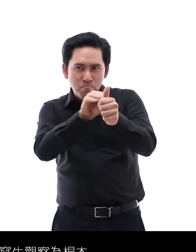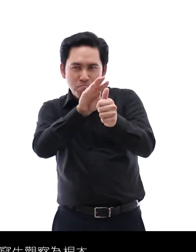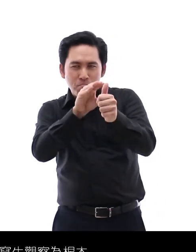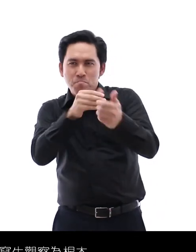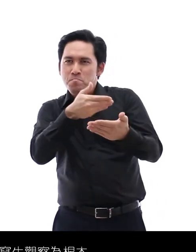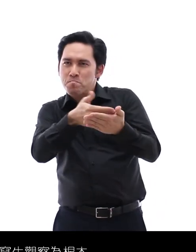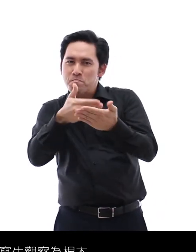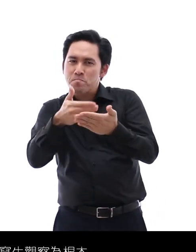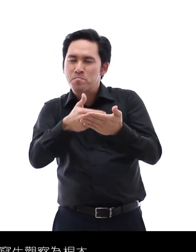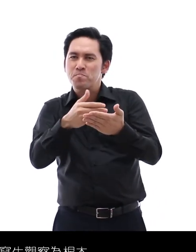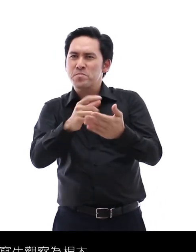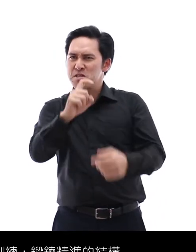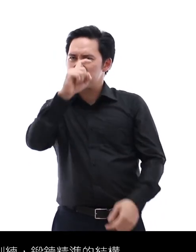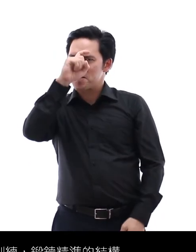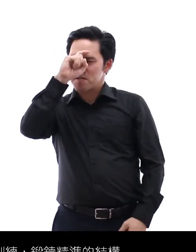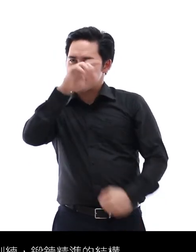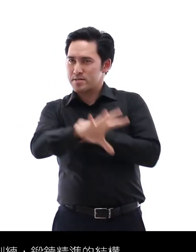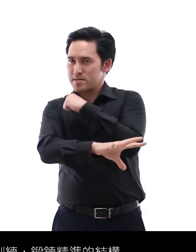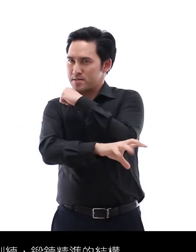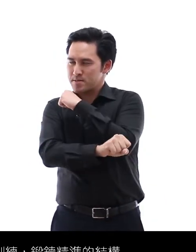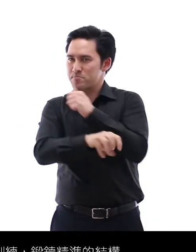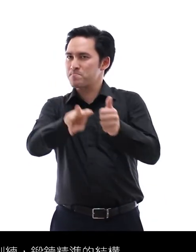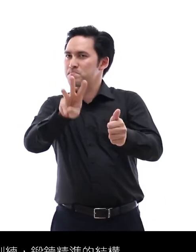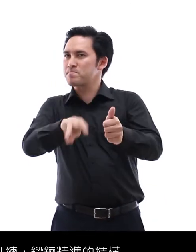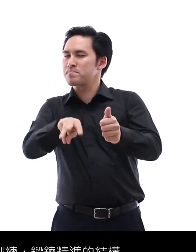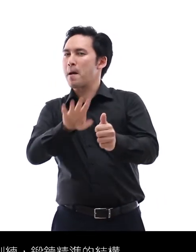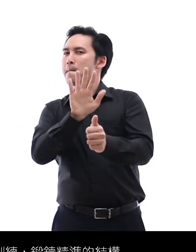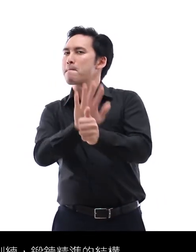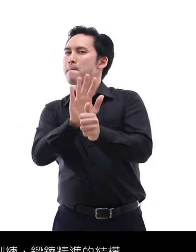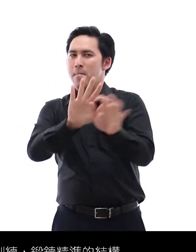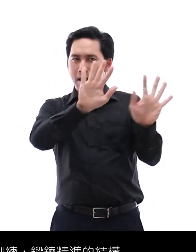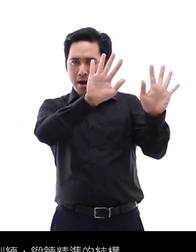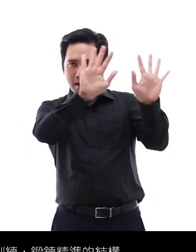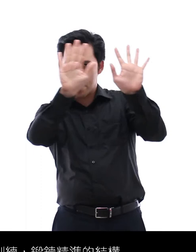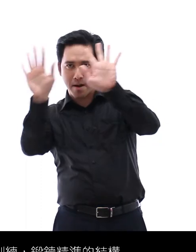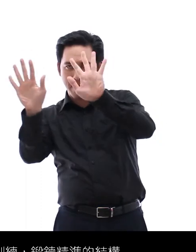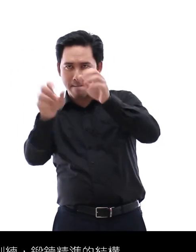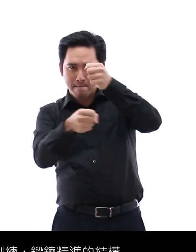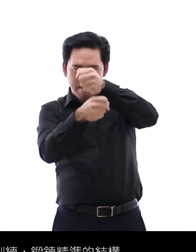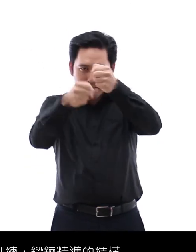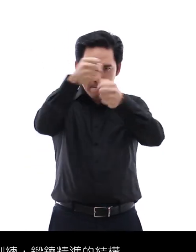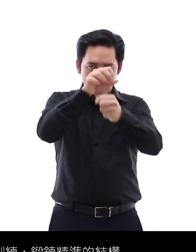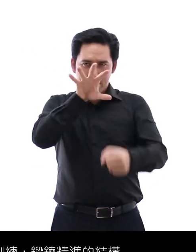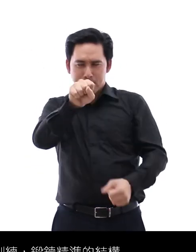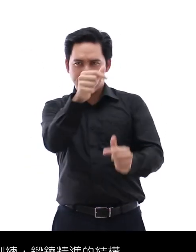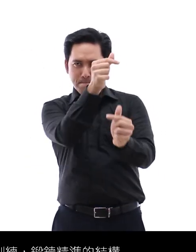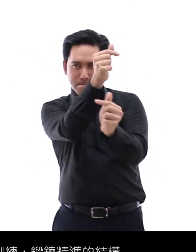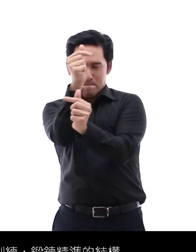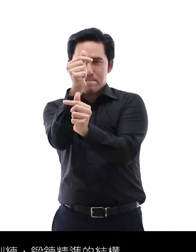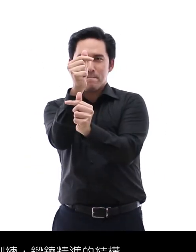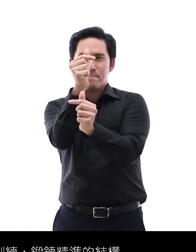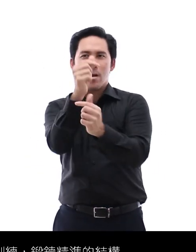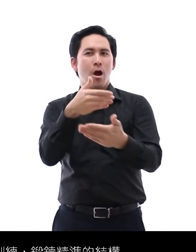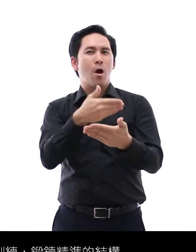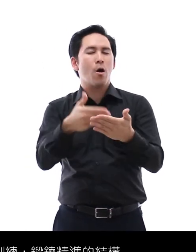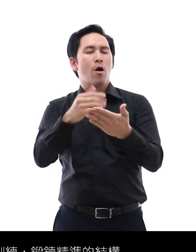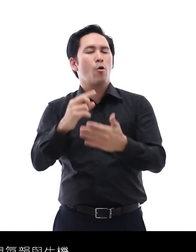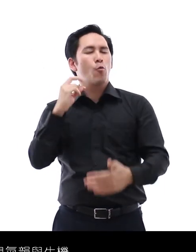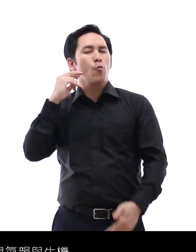画风以写生观察为根本，透过扎实的写生训练，锻炼精准的结构，作品